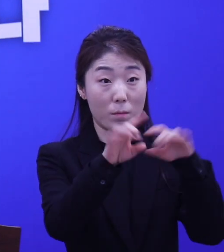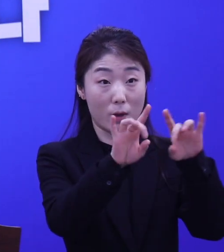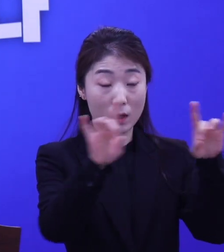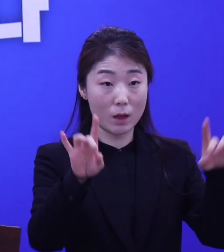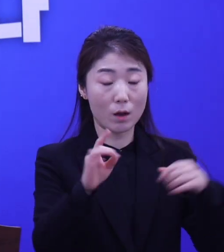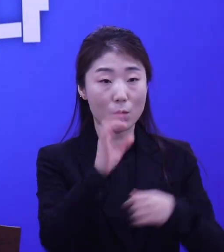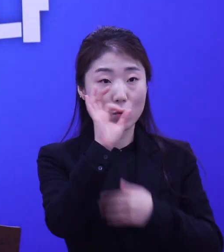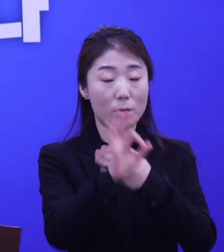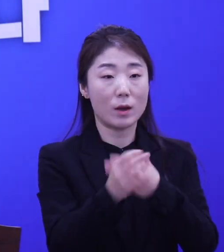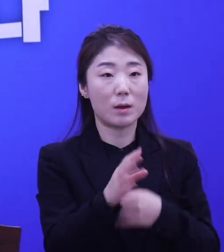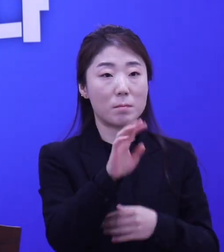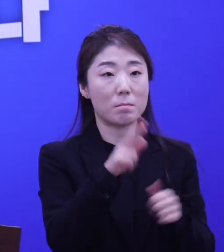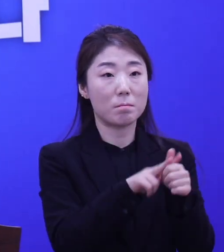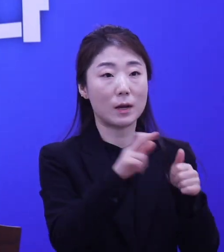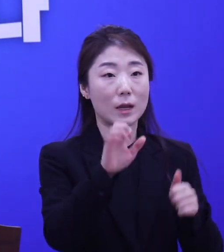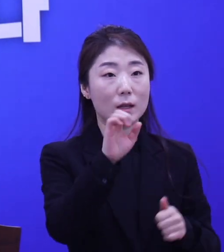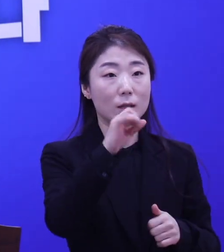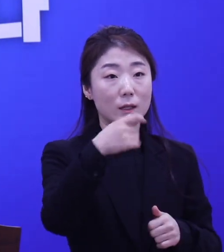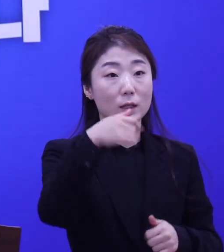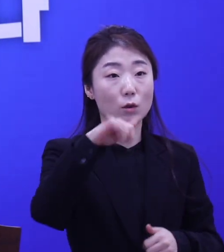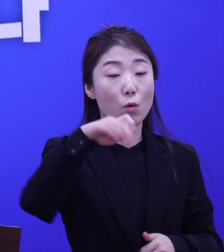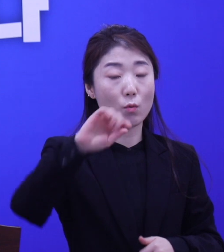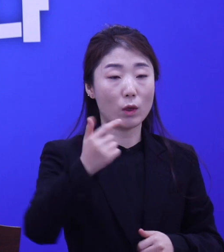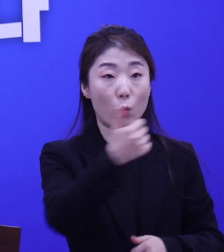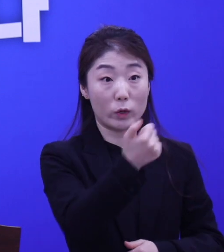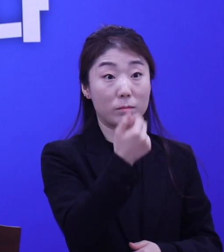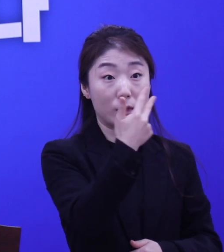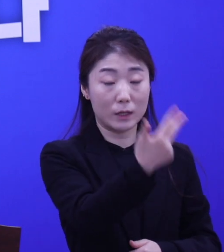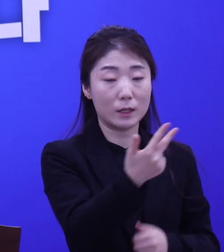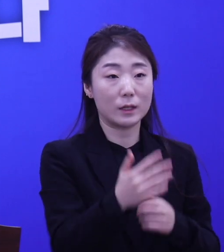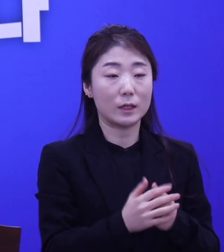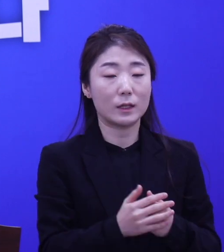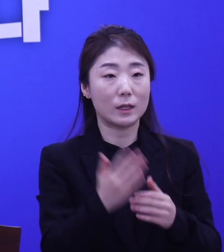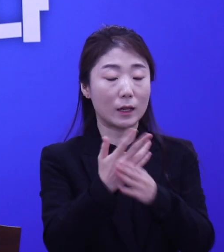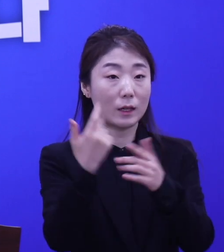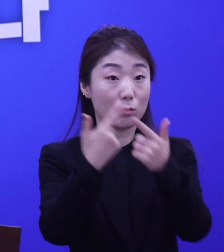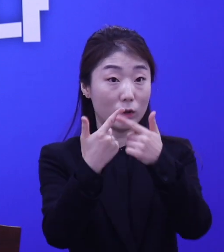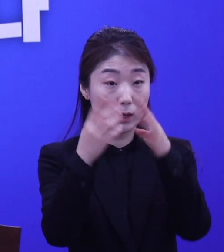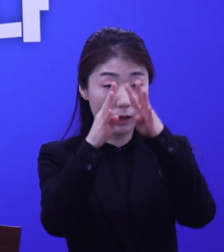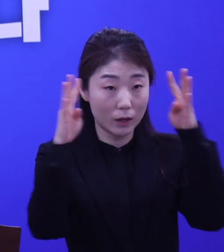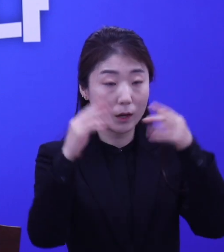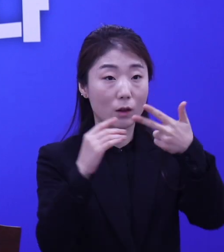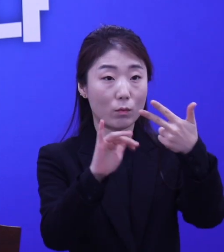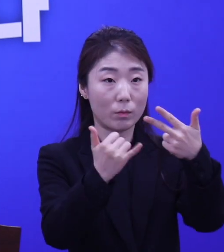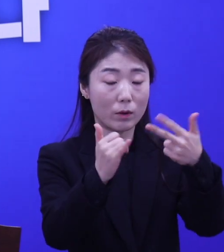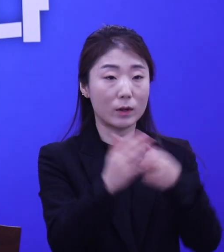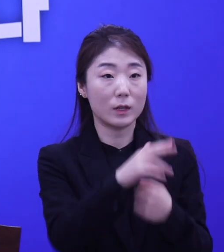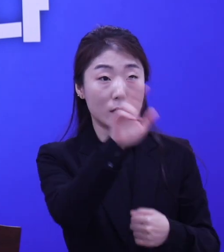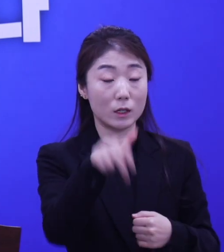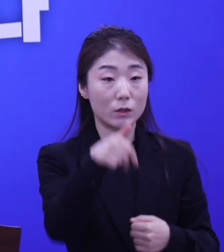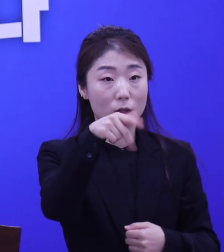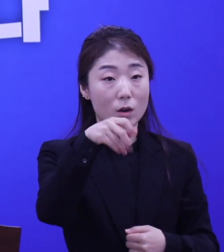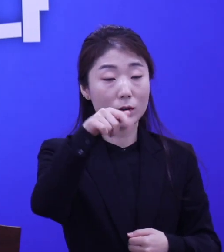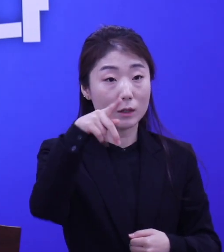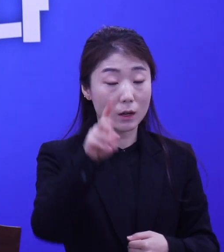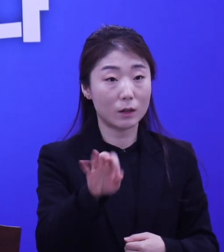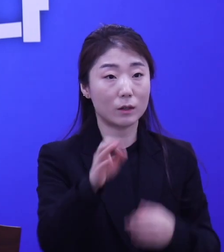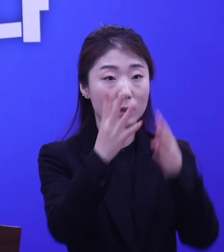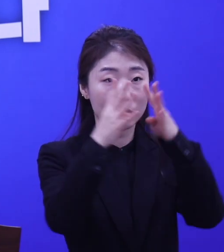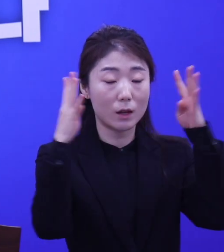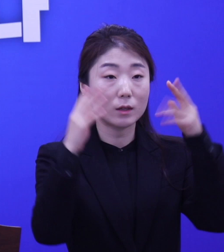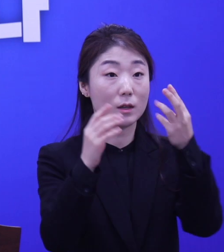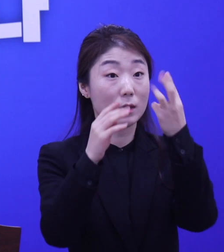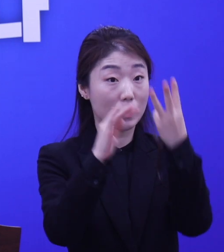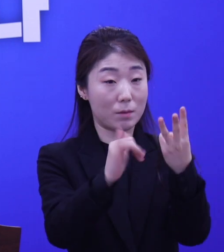분류하면 마산의료원 57명, 양산 부산대병원 7명, 진주 경상대병원